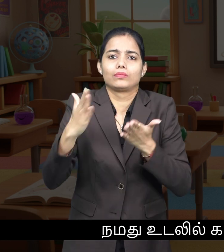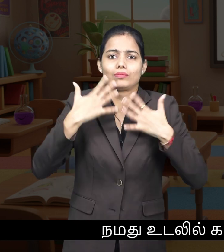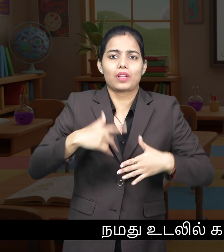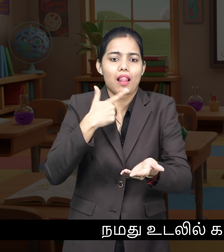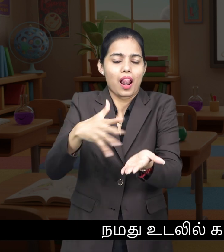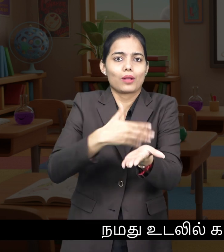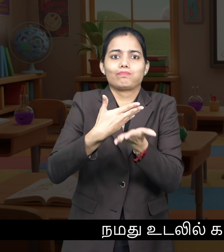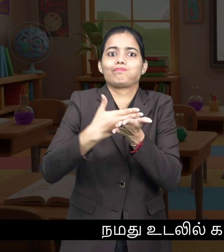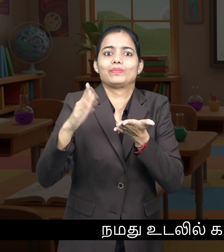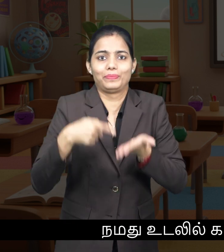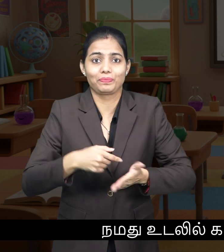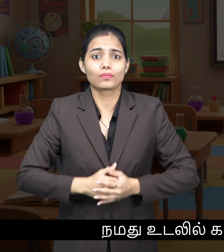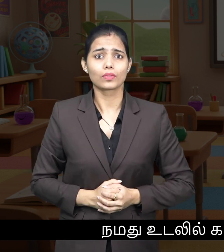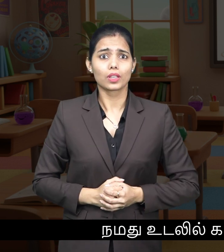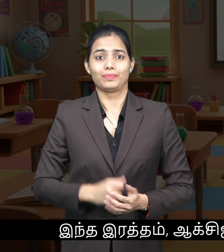மண்டலம் உள்ளது.